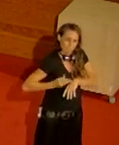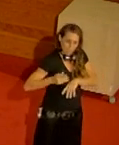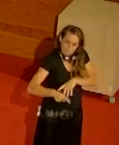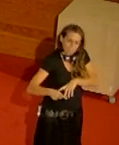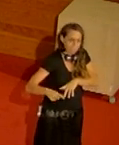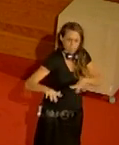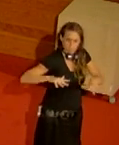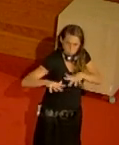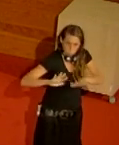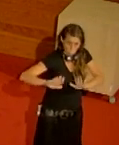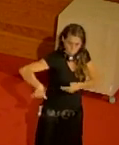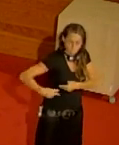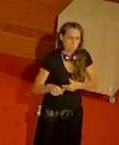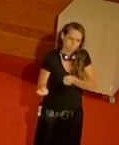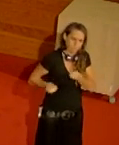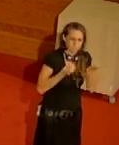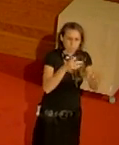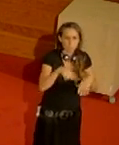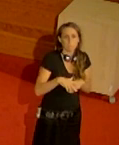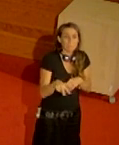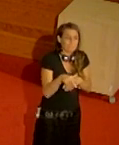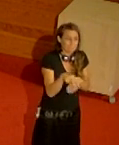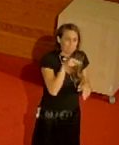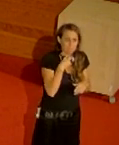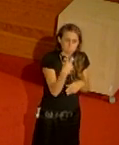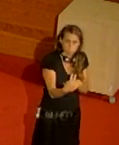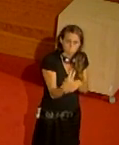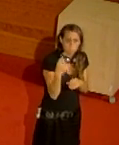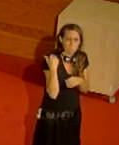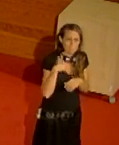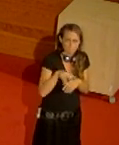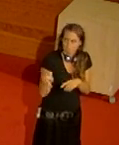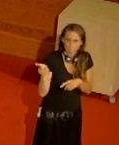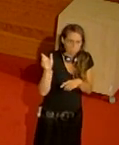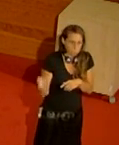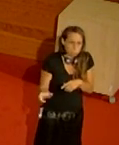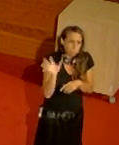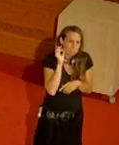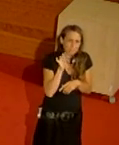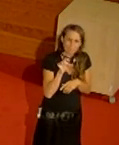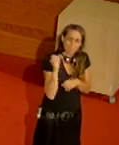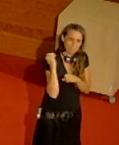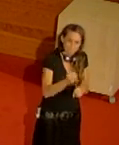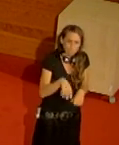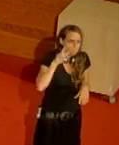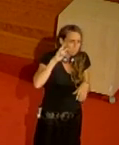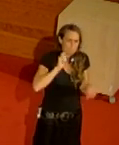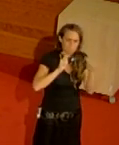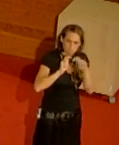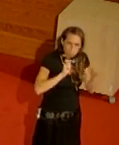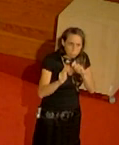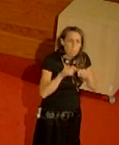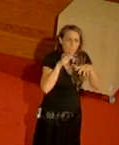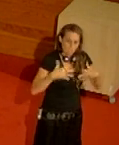me decía que Sara es periodista con 15 años de experiencia profesional en la actualidad ejerce como delegada de la agencia